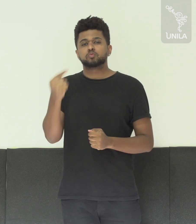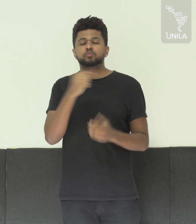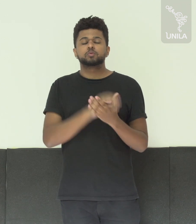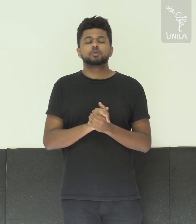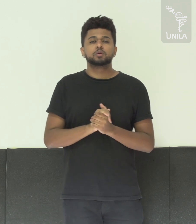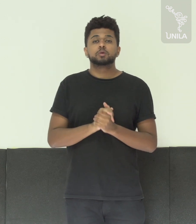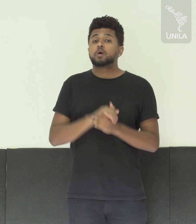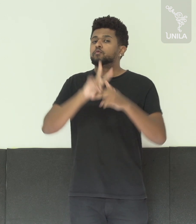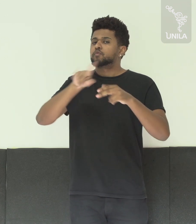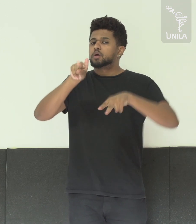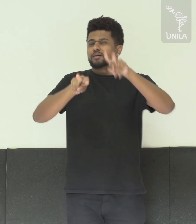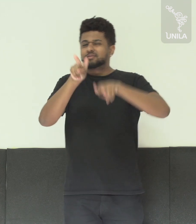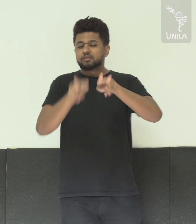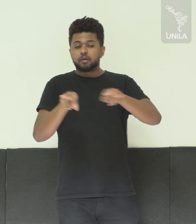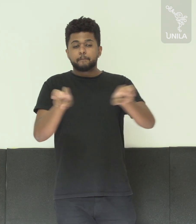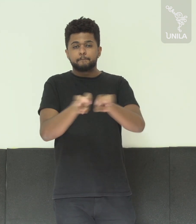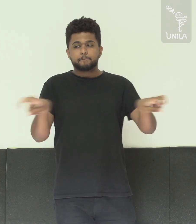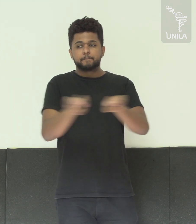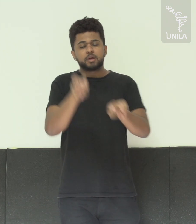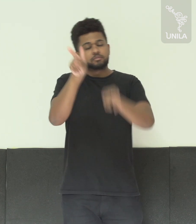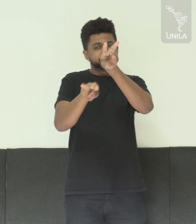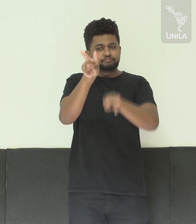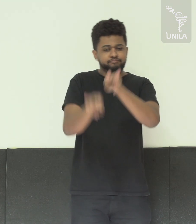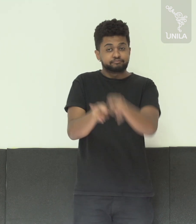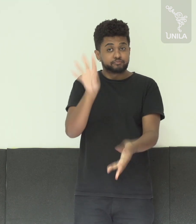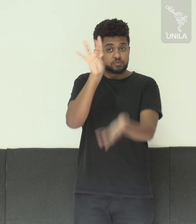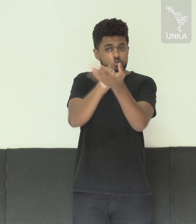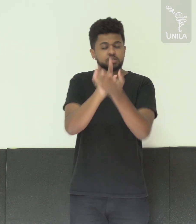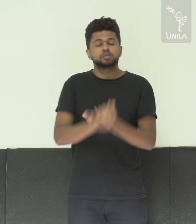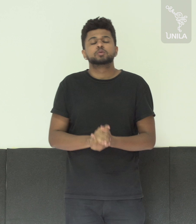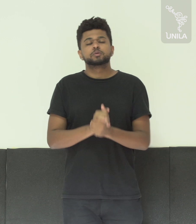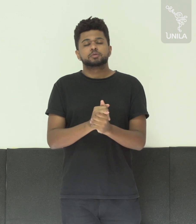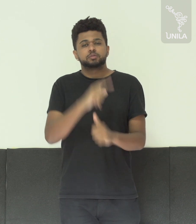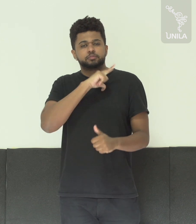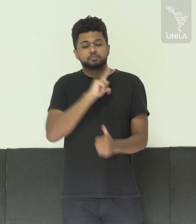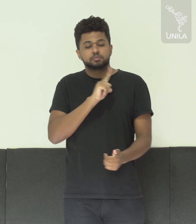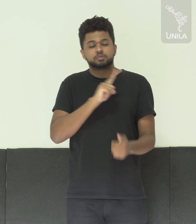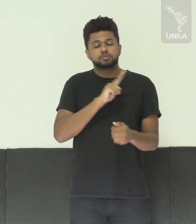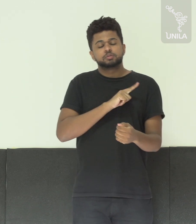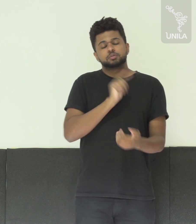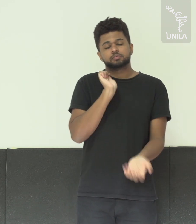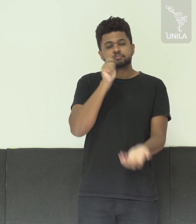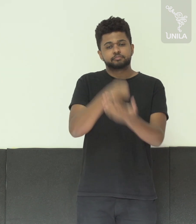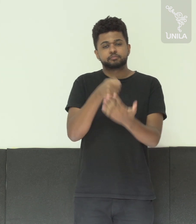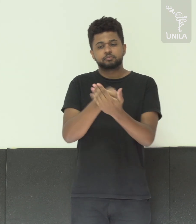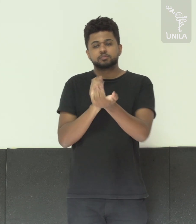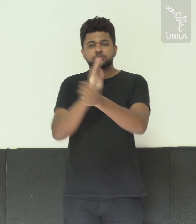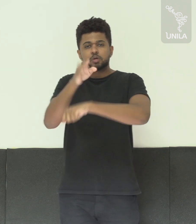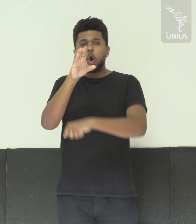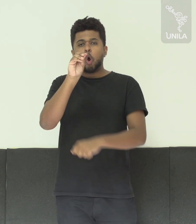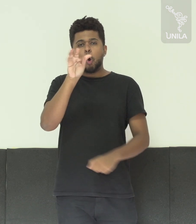7.3.8.1 Serão analisados pela banca de verificação e validação dos requisitos obrigatórios para ingresso nas